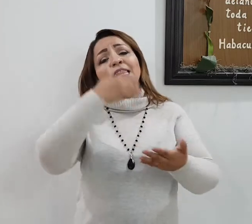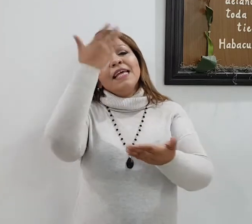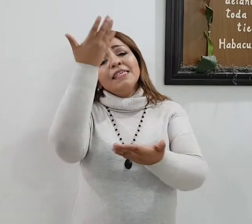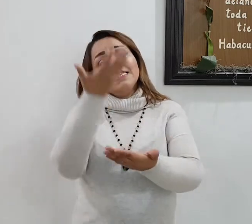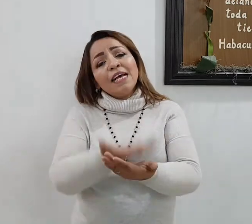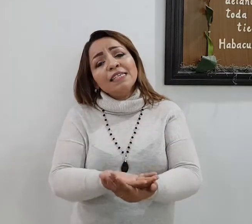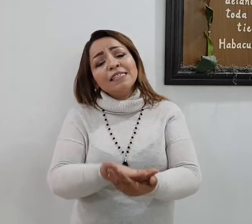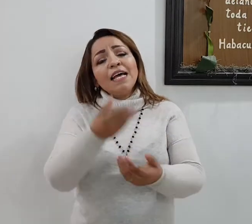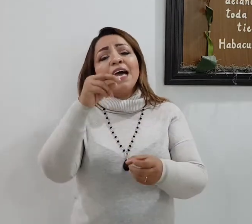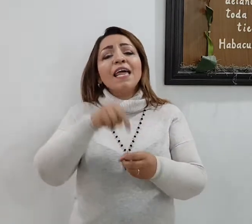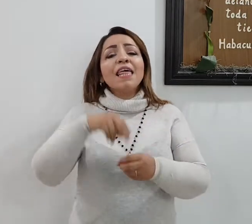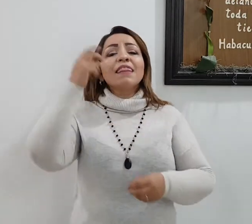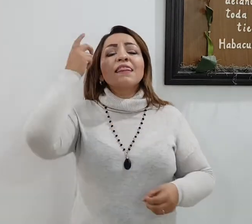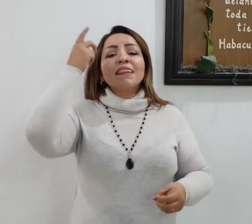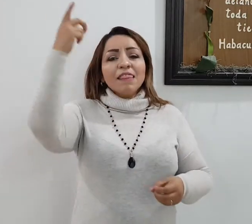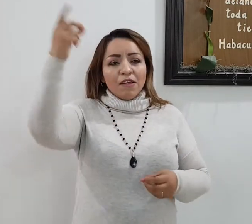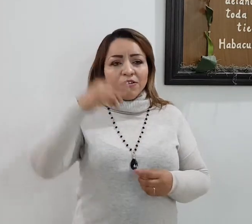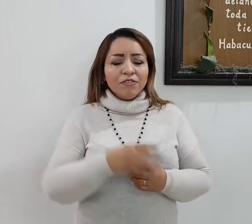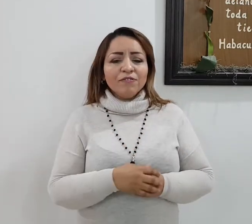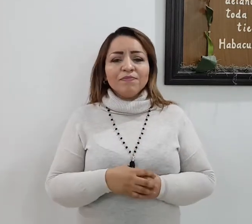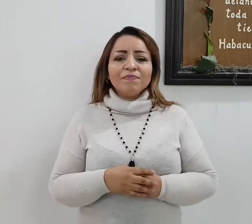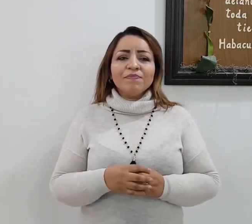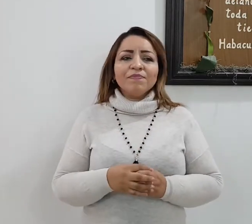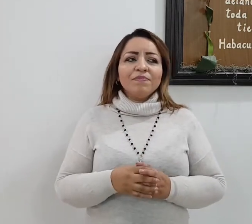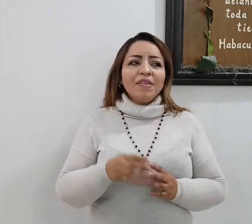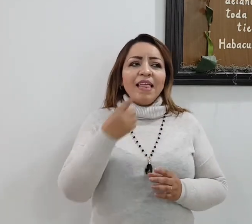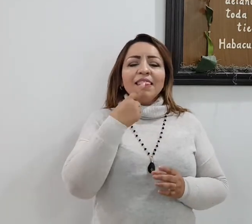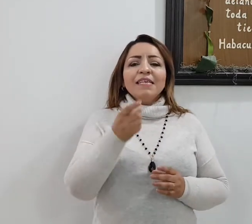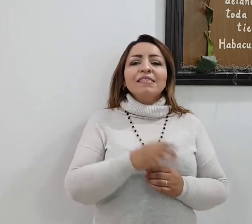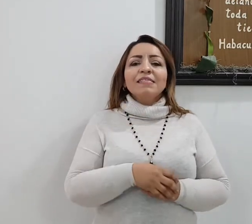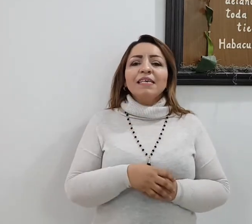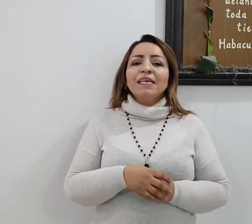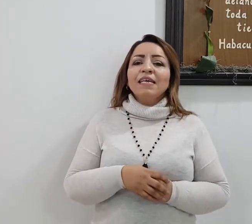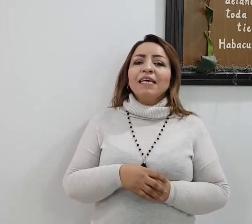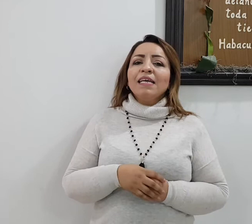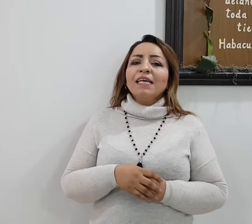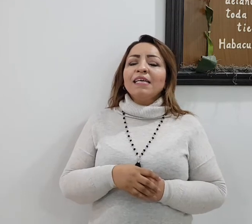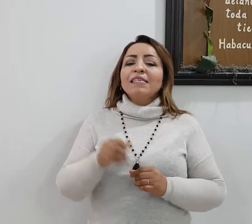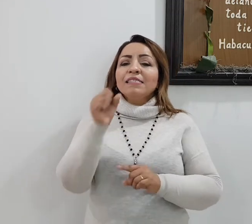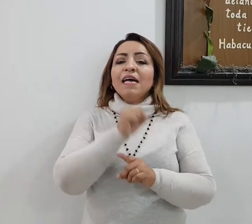saber, hermano, el Salmo 119, 105, ¿verdad? A ver, díganlo conmigo, 1, 2, 3.